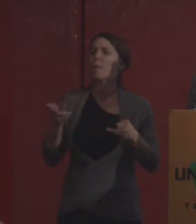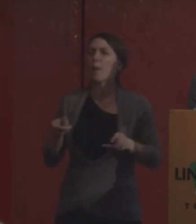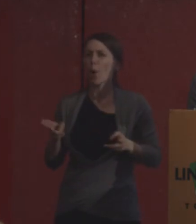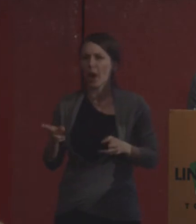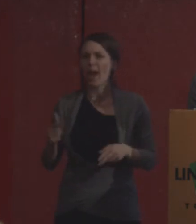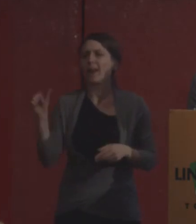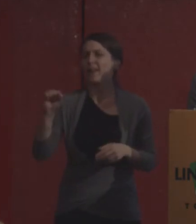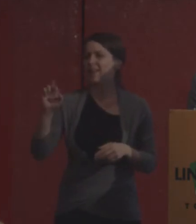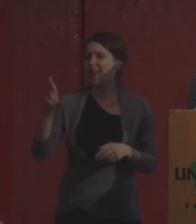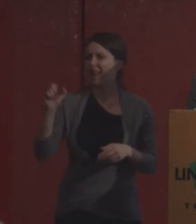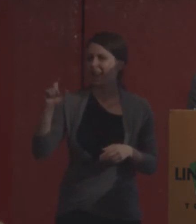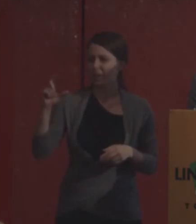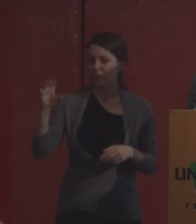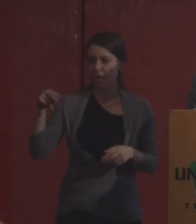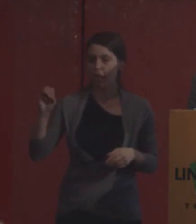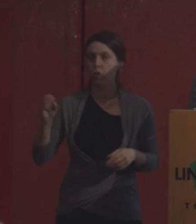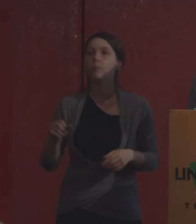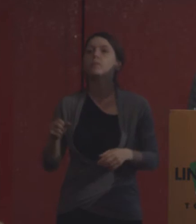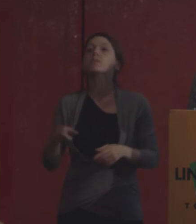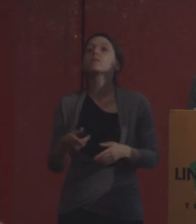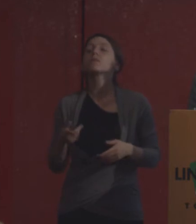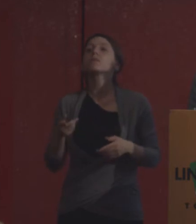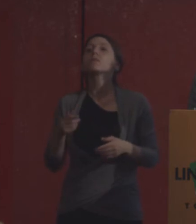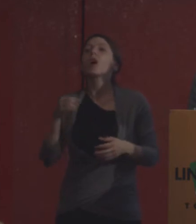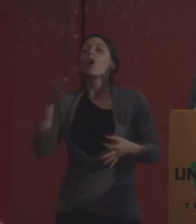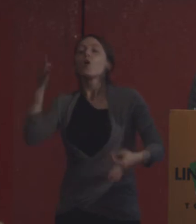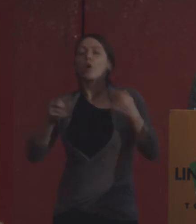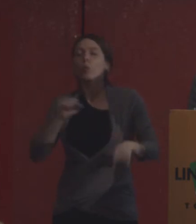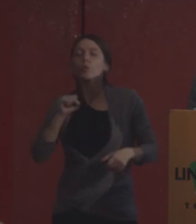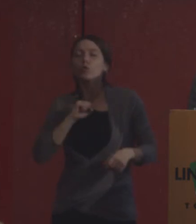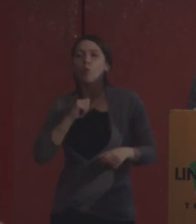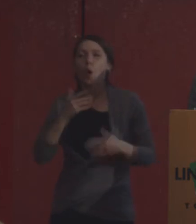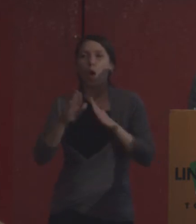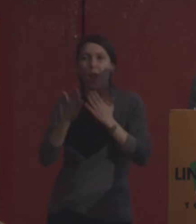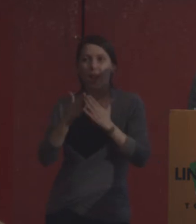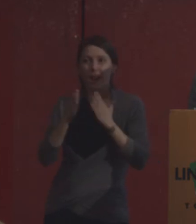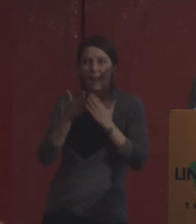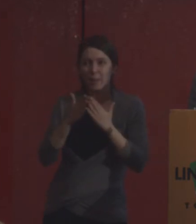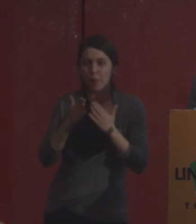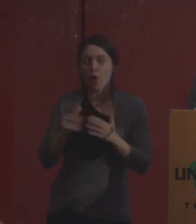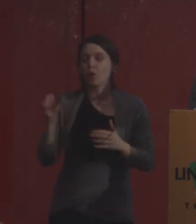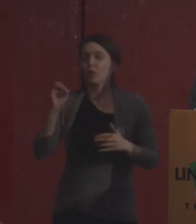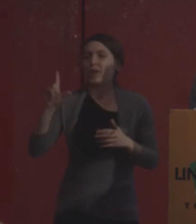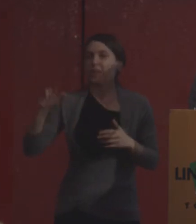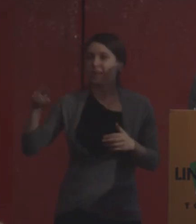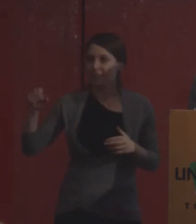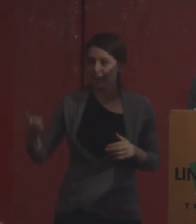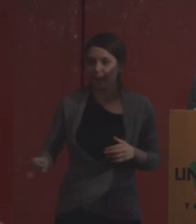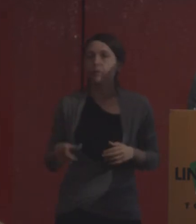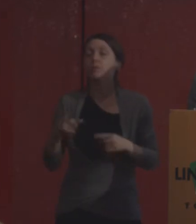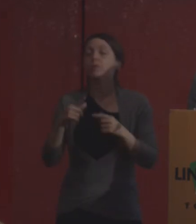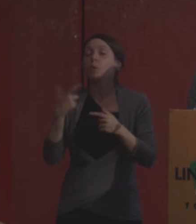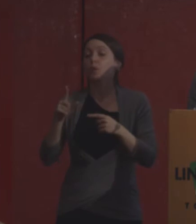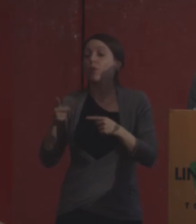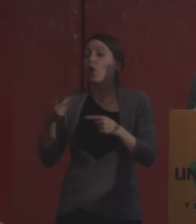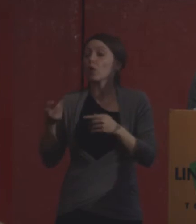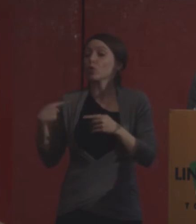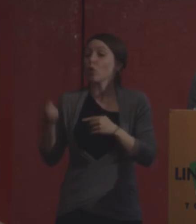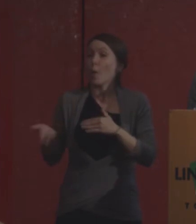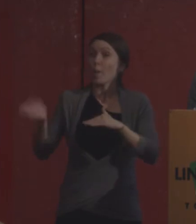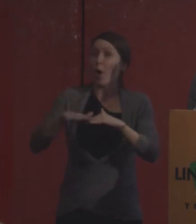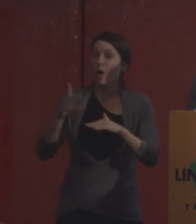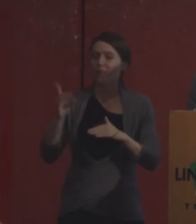che presiede il Forum del Libro ed è diventato presidente della Fondazione Bellonci dopo la morte di De Mauro, e